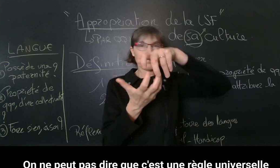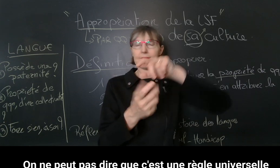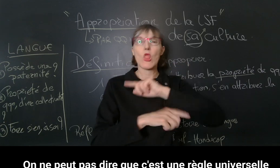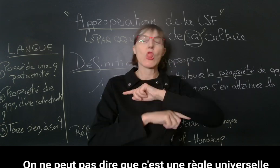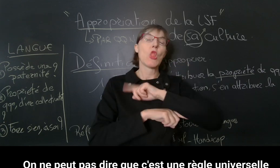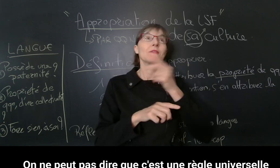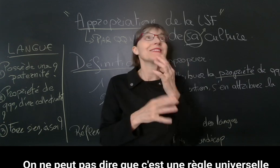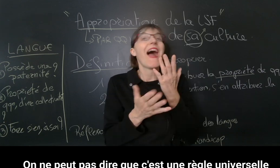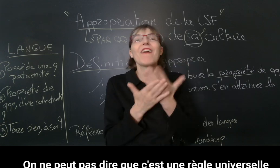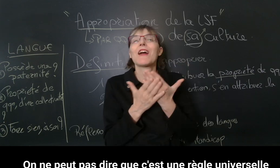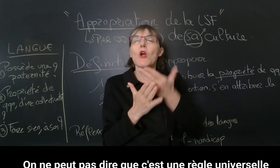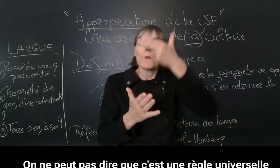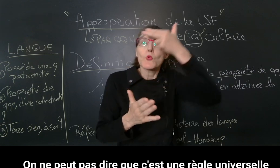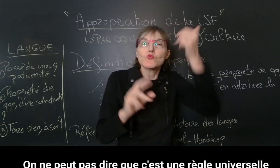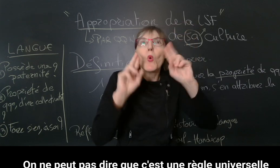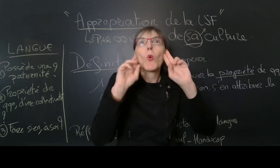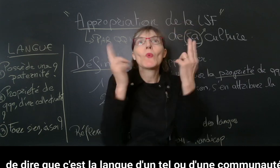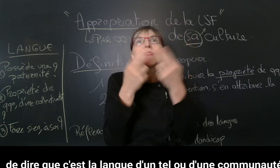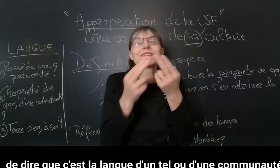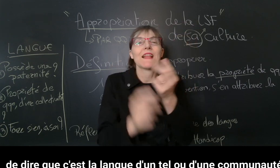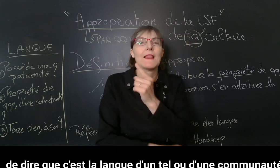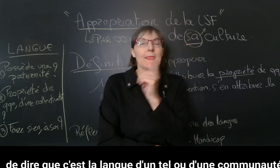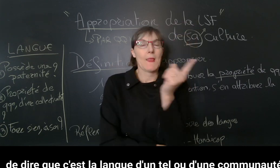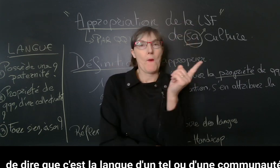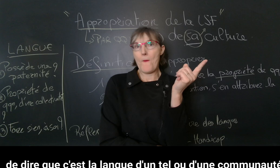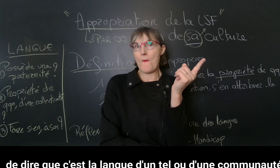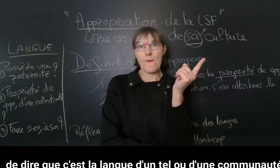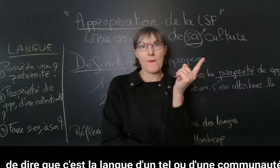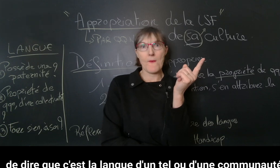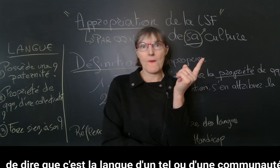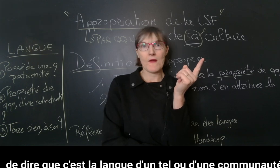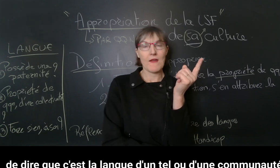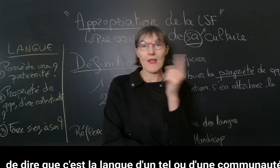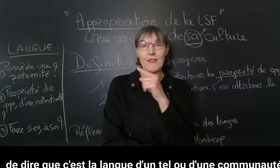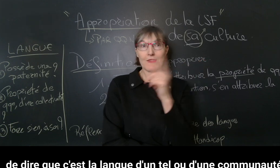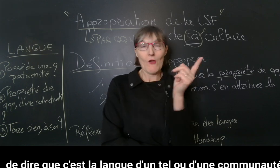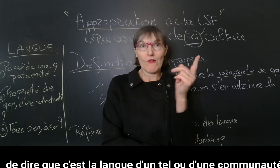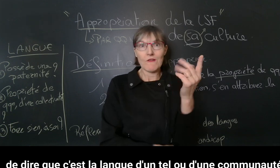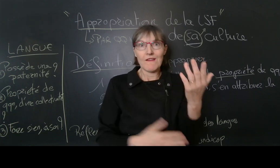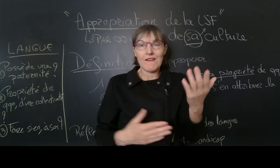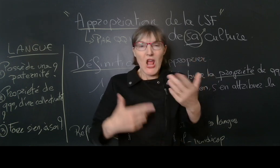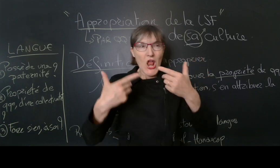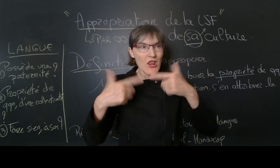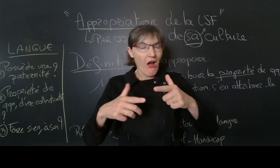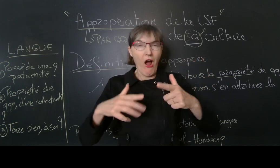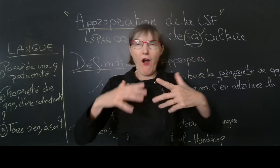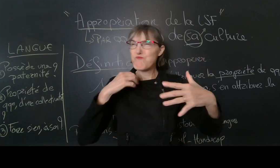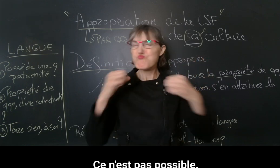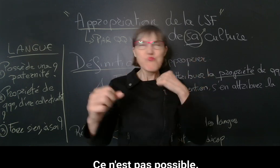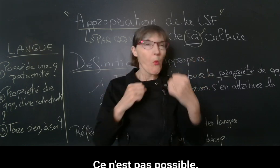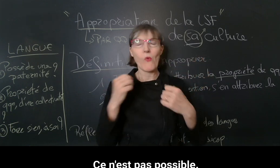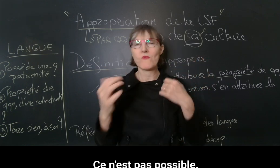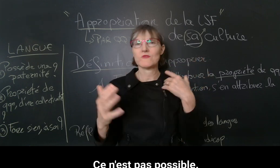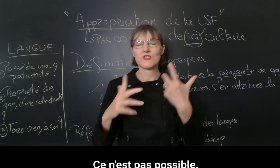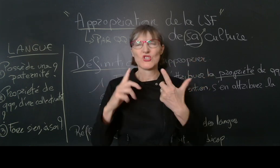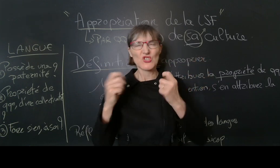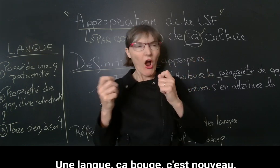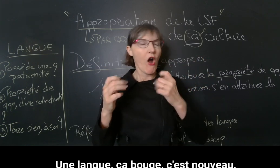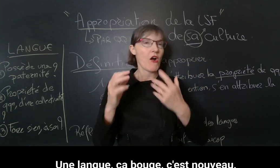c'est une règle universelle de dire que c'est la langue d'un tel ou d'une communauté c'est pas possible une langue